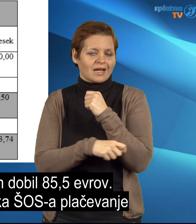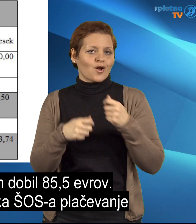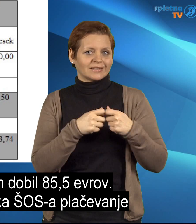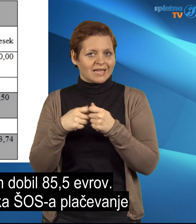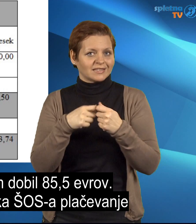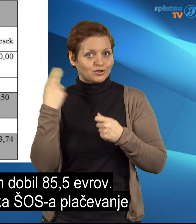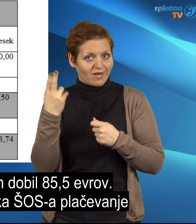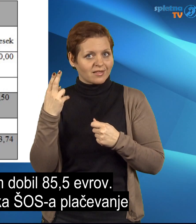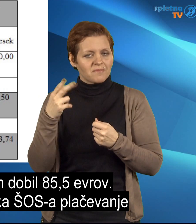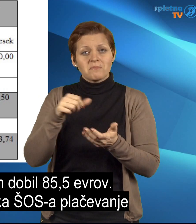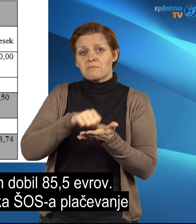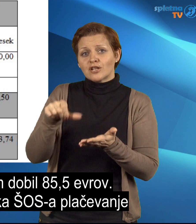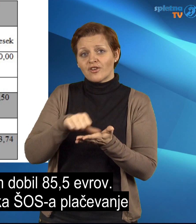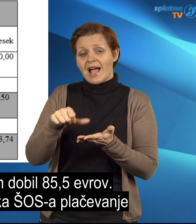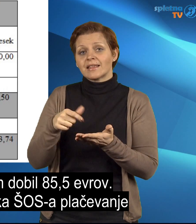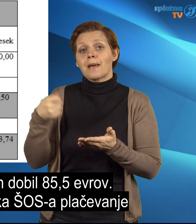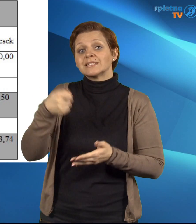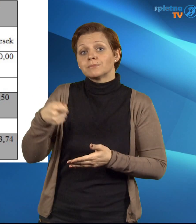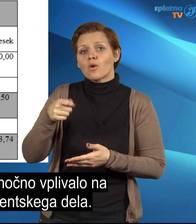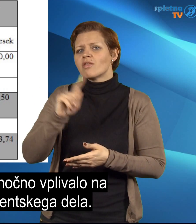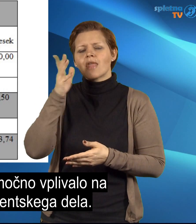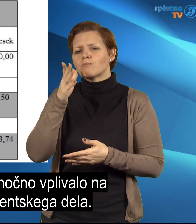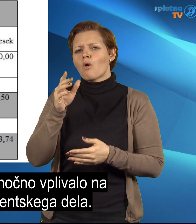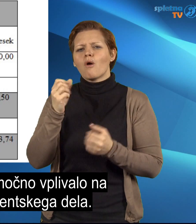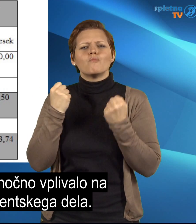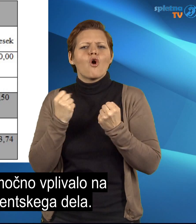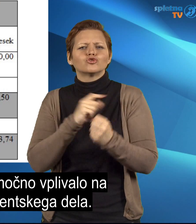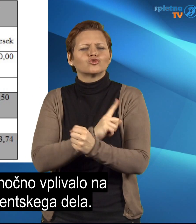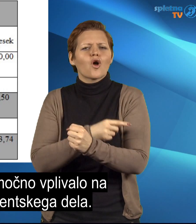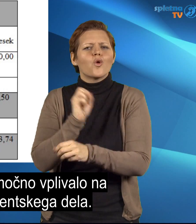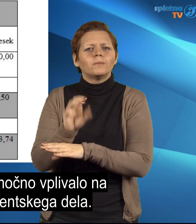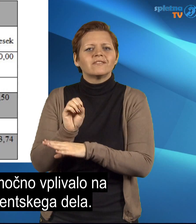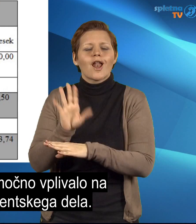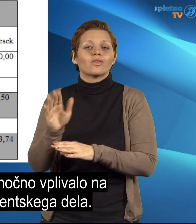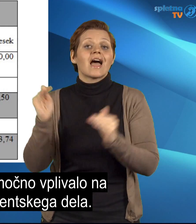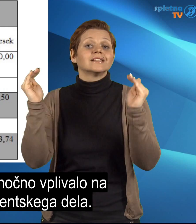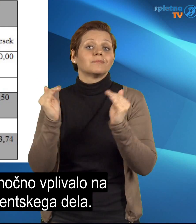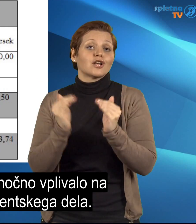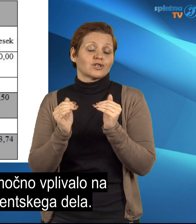organizacije Slovenije, plačevanje prispevkov ne bo močno vplivalo na zmanjšanje študentskega dela.